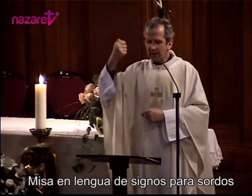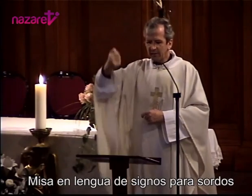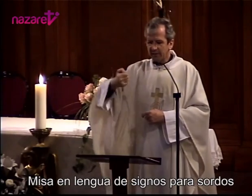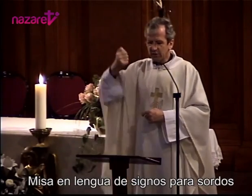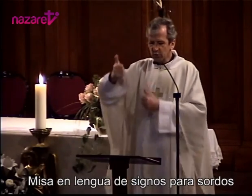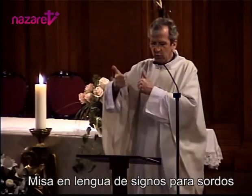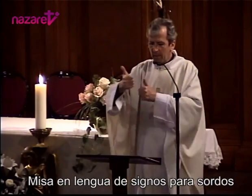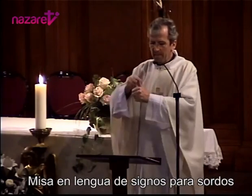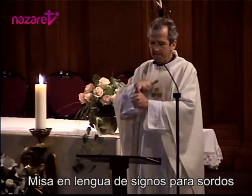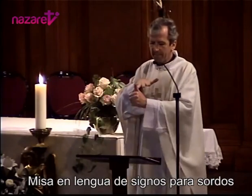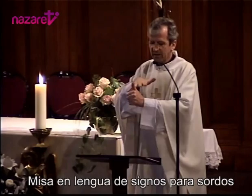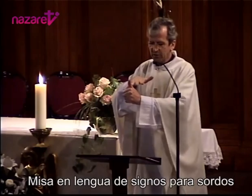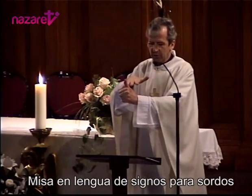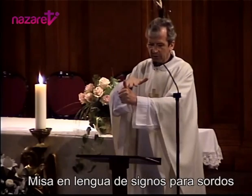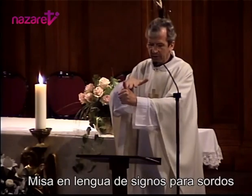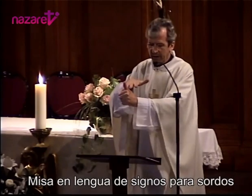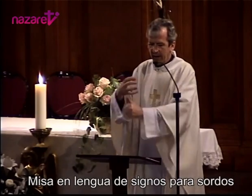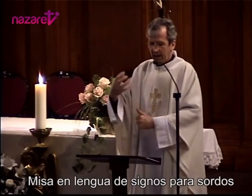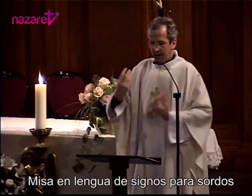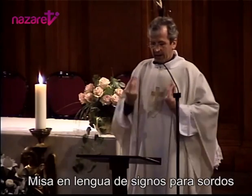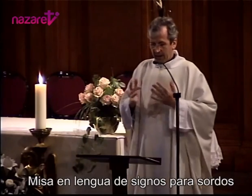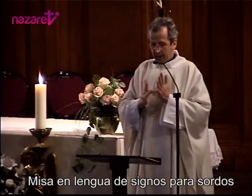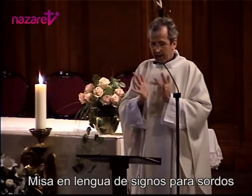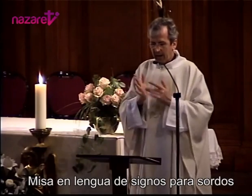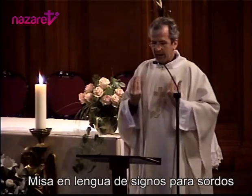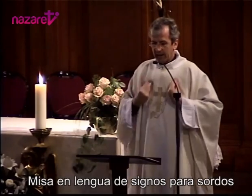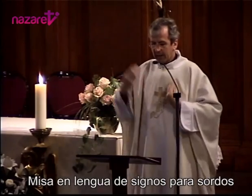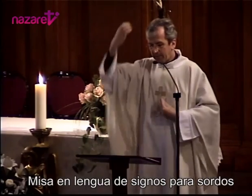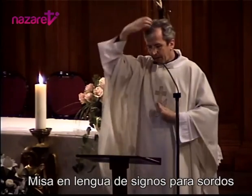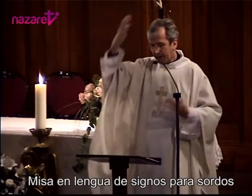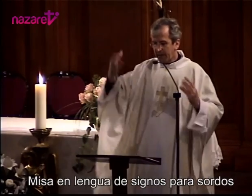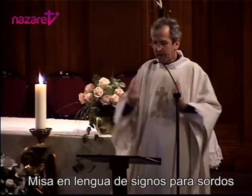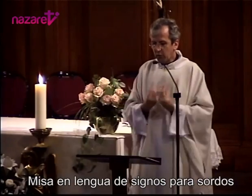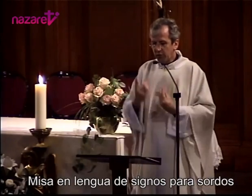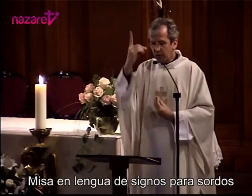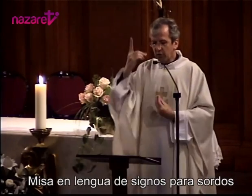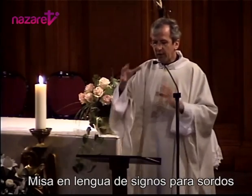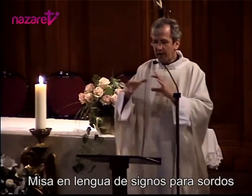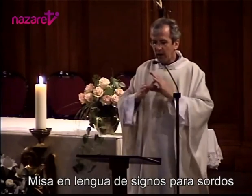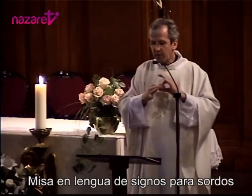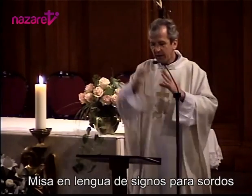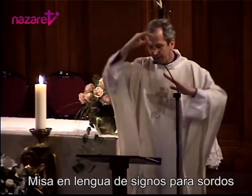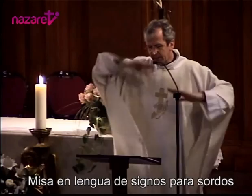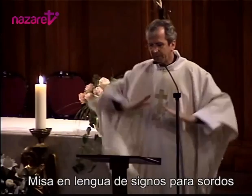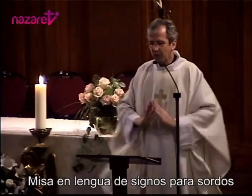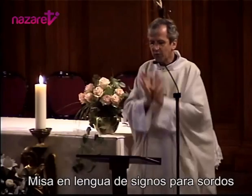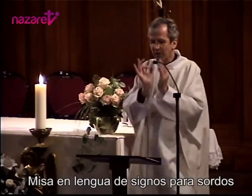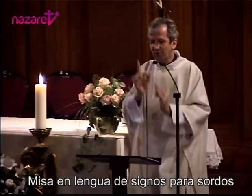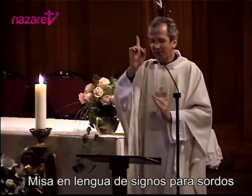de su pastor. Él, que vive y reina contigo en la unidad del Espíritu Santo y es